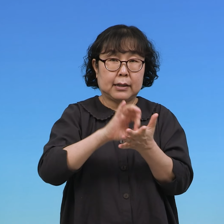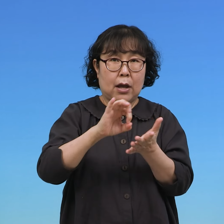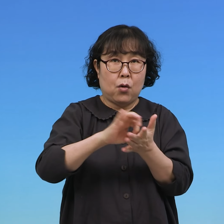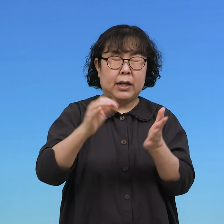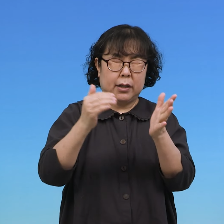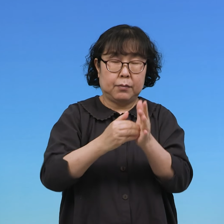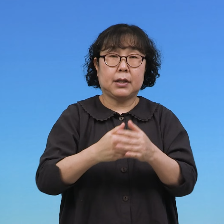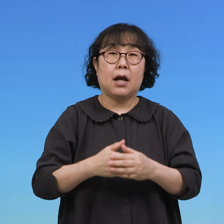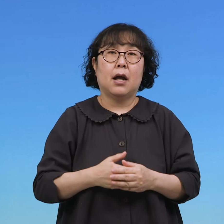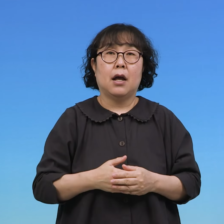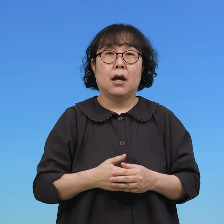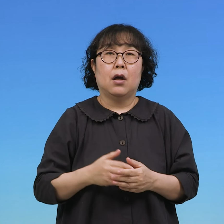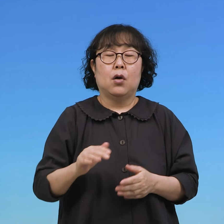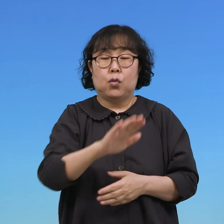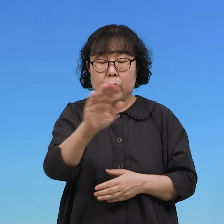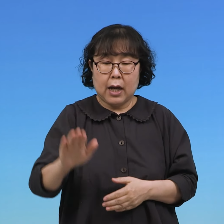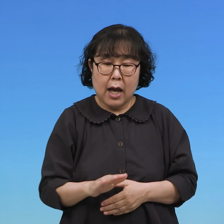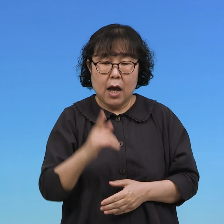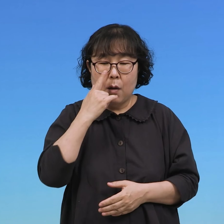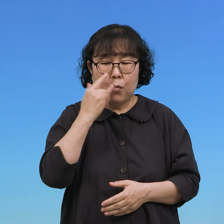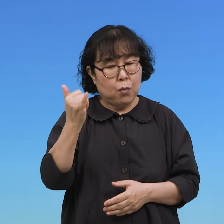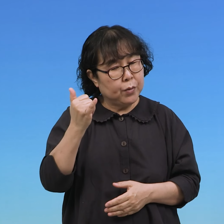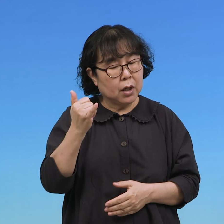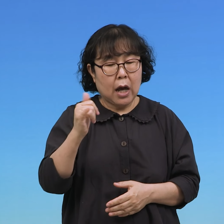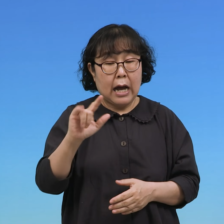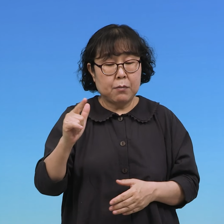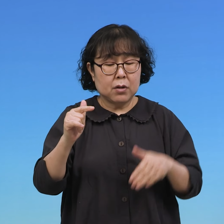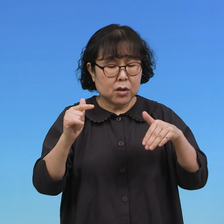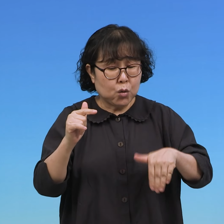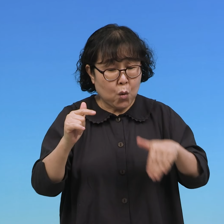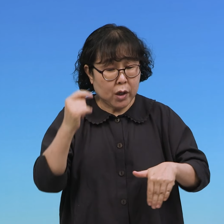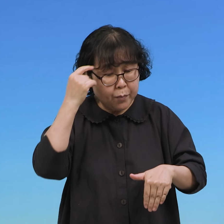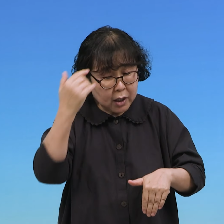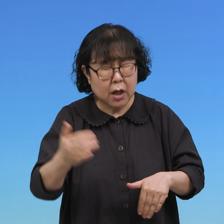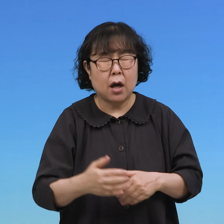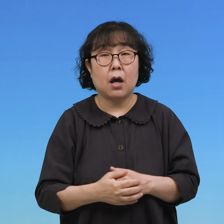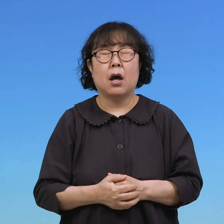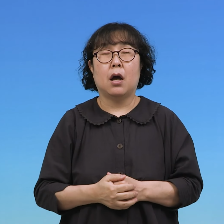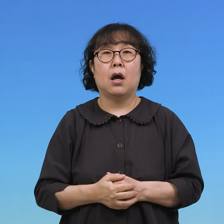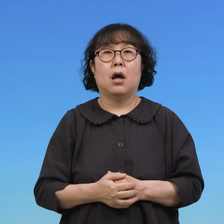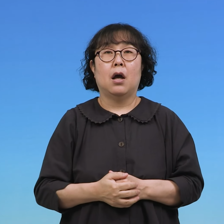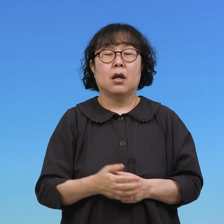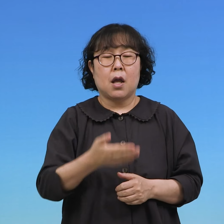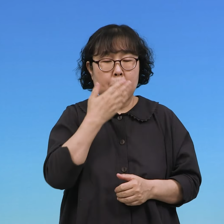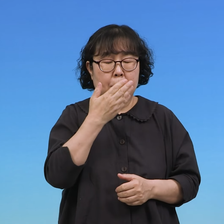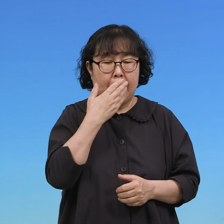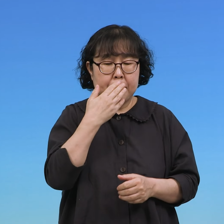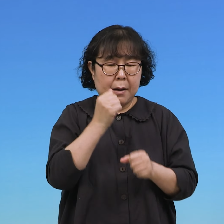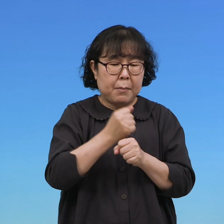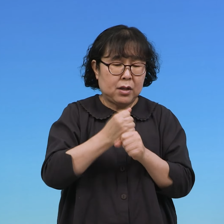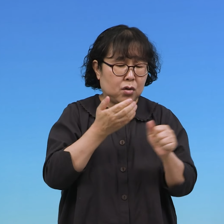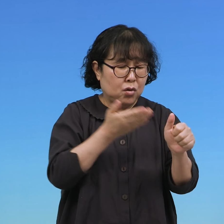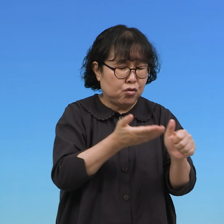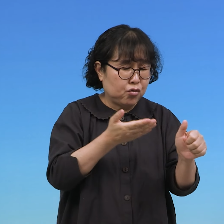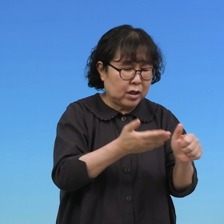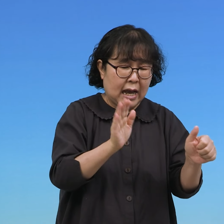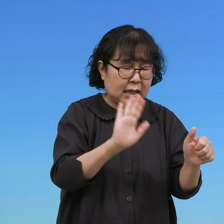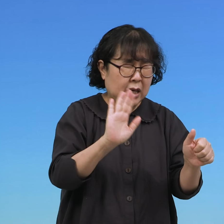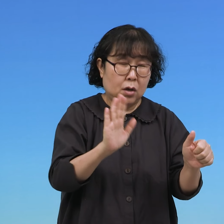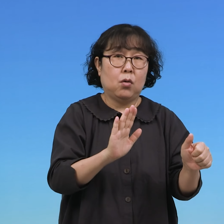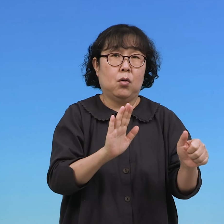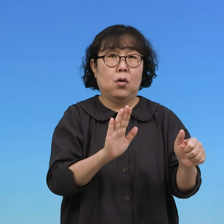와닿잖아요. 여러분, 우리가 부모입니까? 가사도우미입니까? 밥이나 해주는 게 부모가 아니에요. 가르쳐야